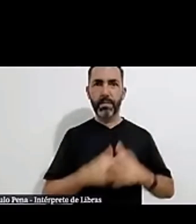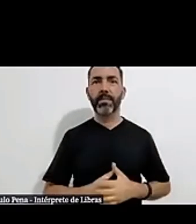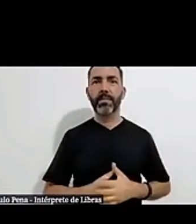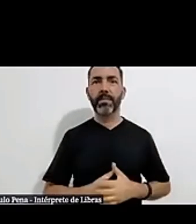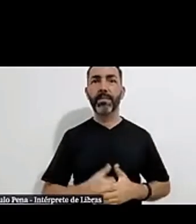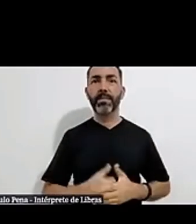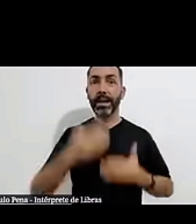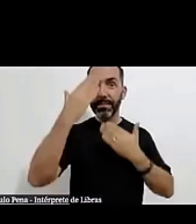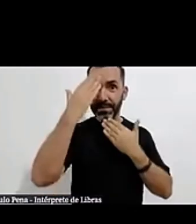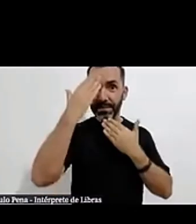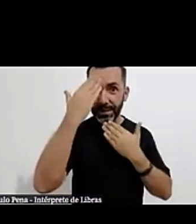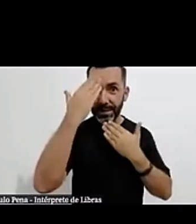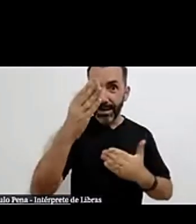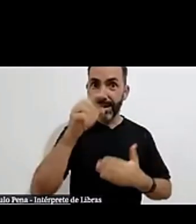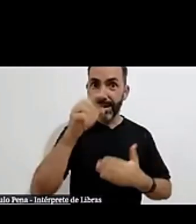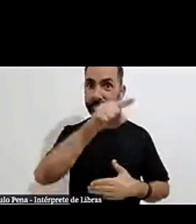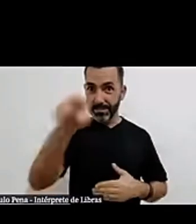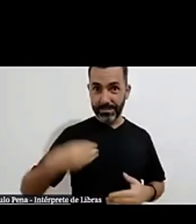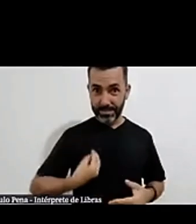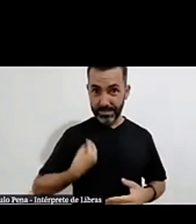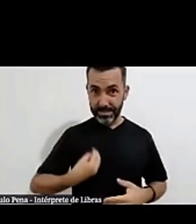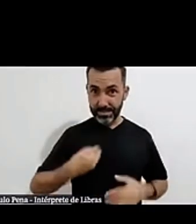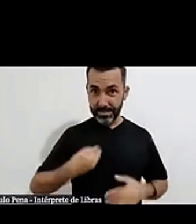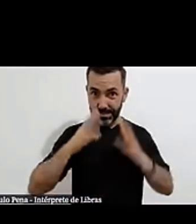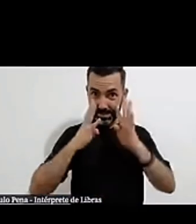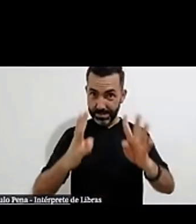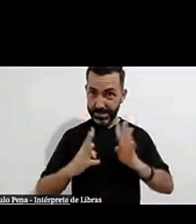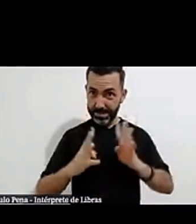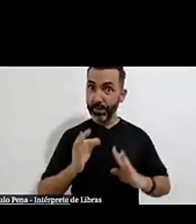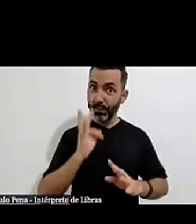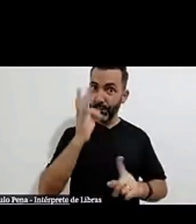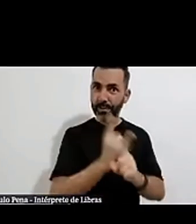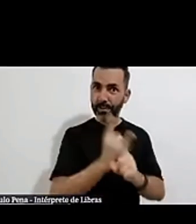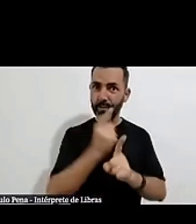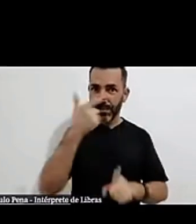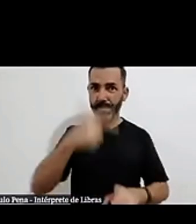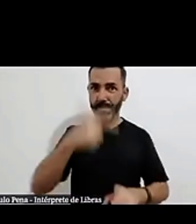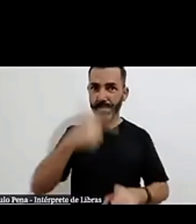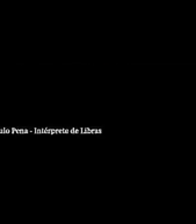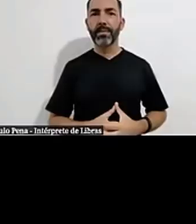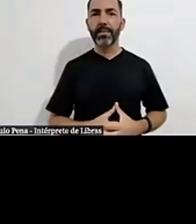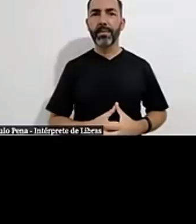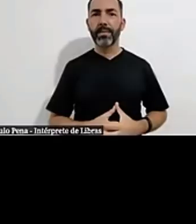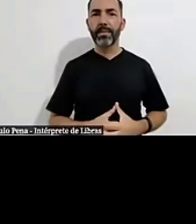presença. Espero vê-lo outras vezes por aqui. Ok?